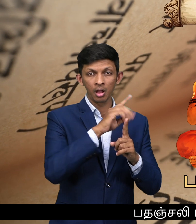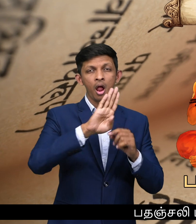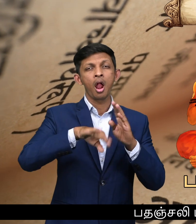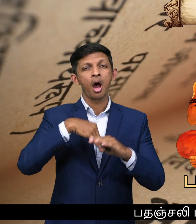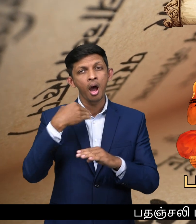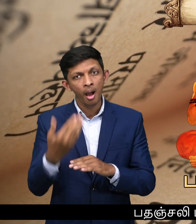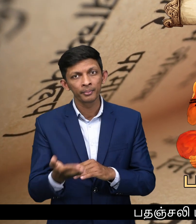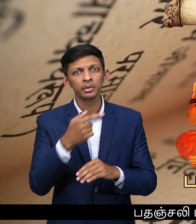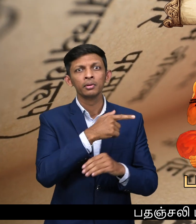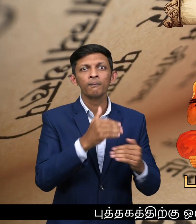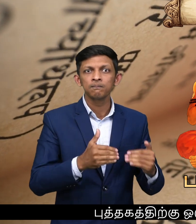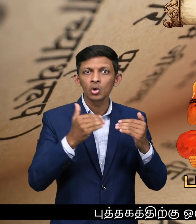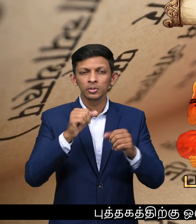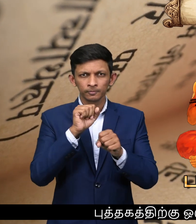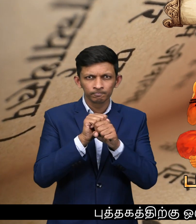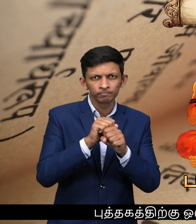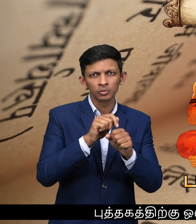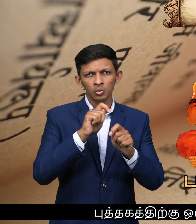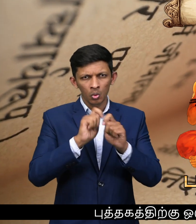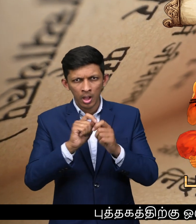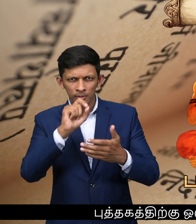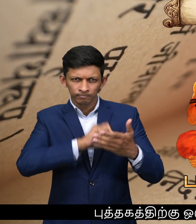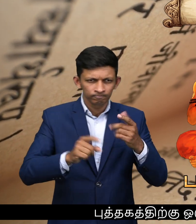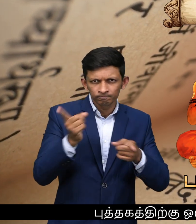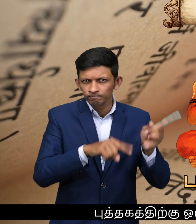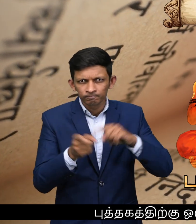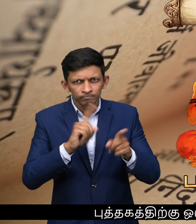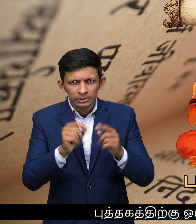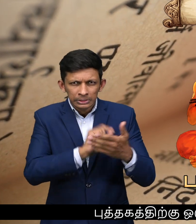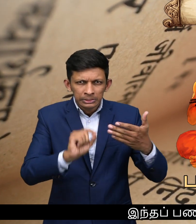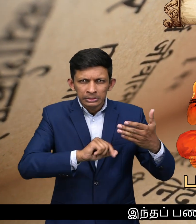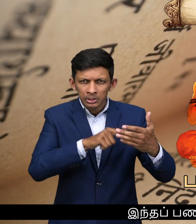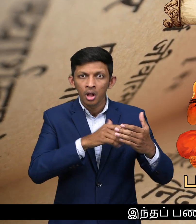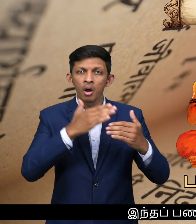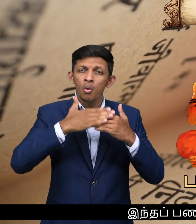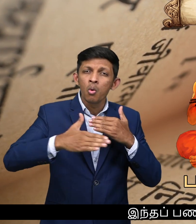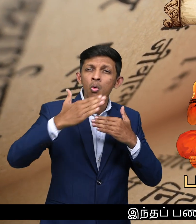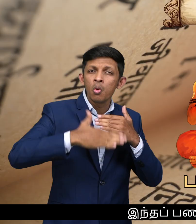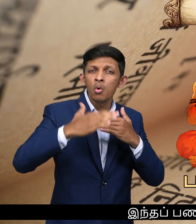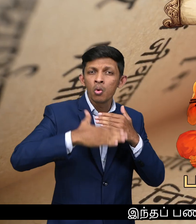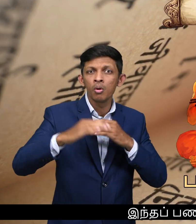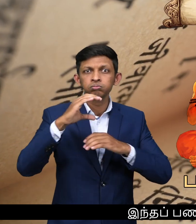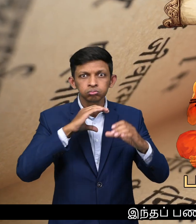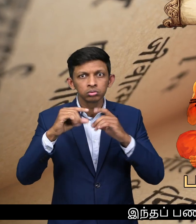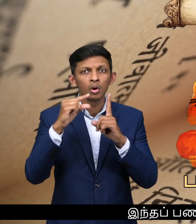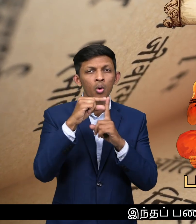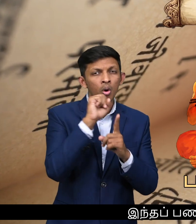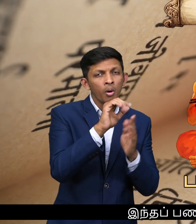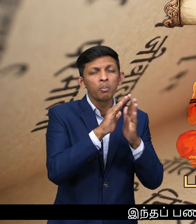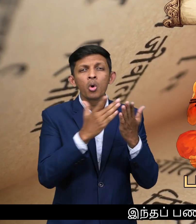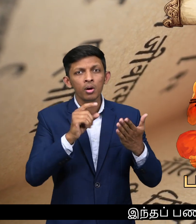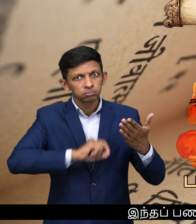பதஞ்சலி பின்னர் பாணினியின் புத்தகத்திற்கு ஒரு நீண்ட விளக்கத்தை எழுதி இந்த பணியை முன்னெடுத்தார்.